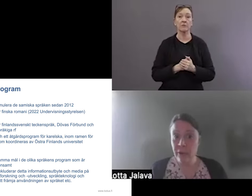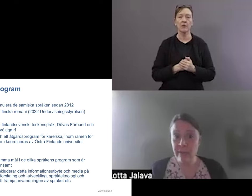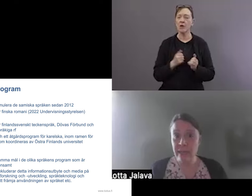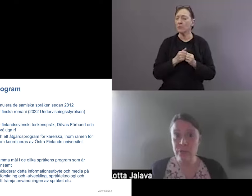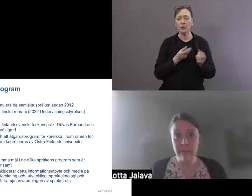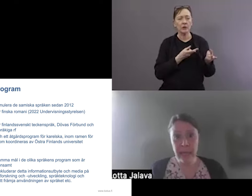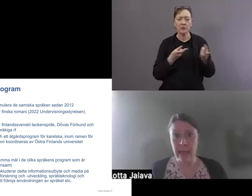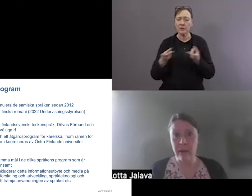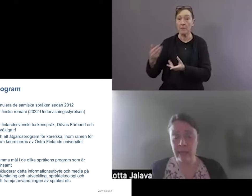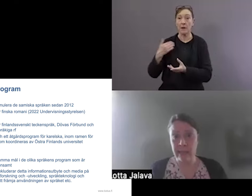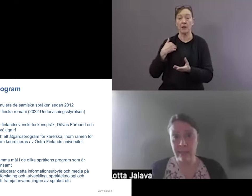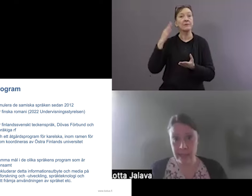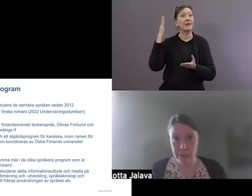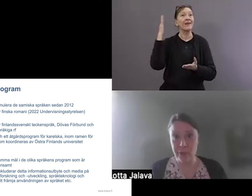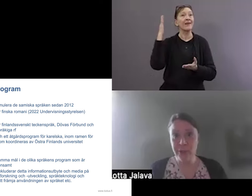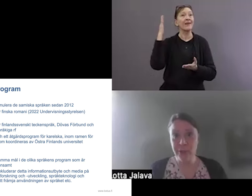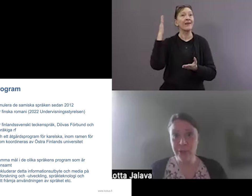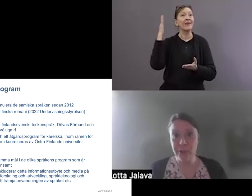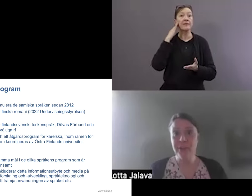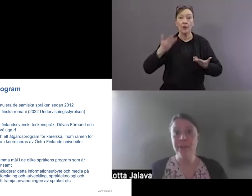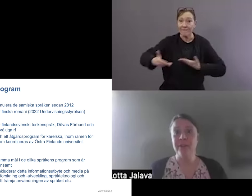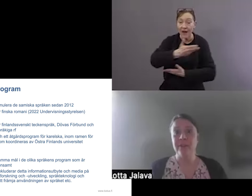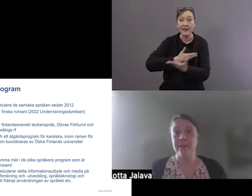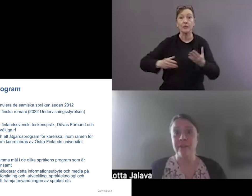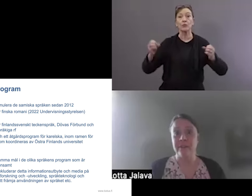Meillä on tiedonvälitys ja media on valtavan iso.